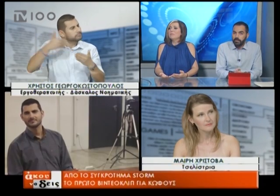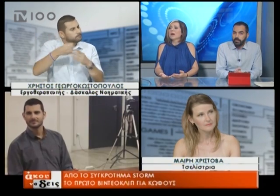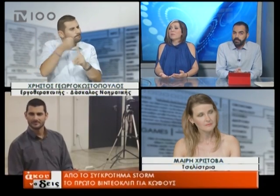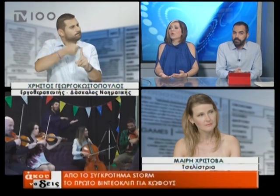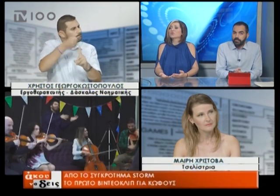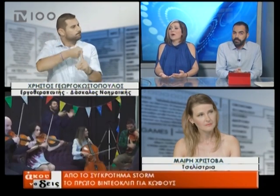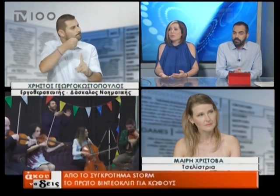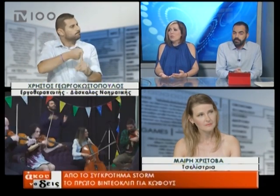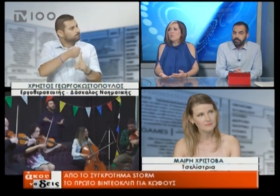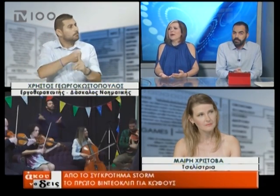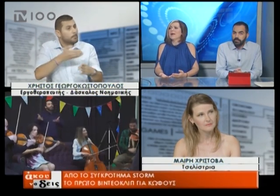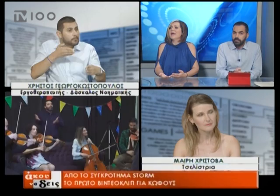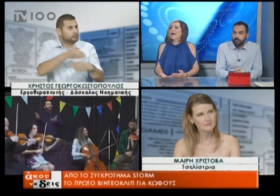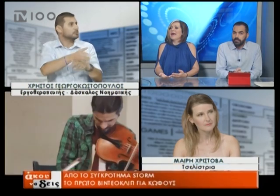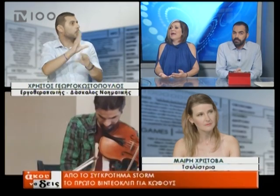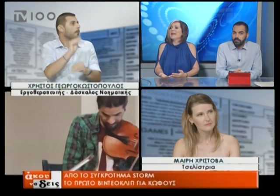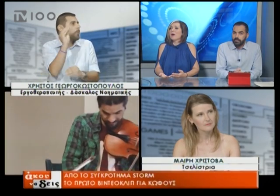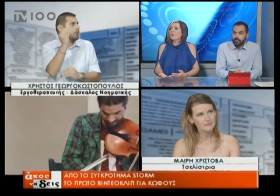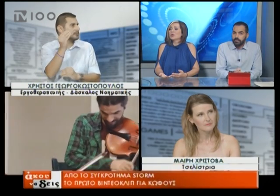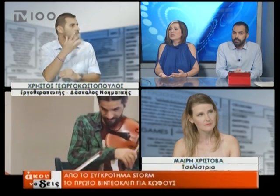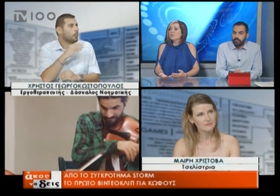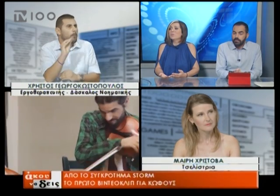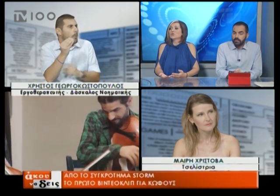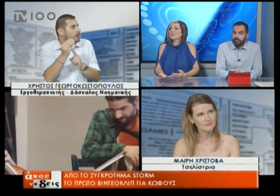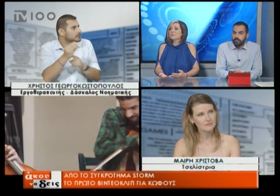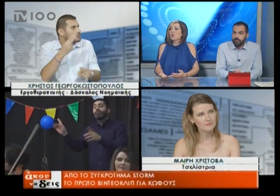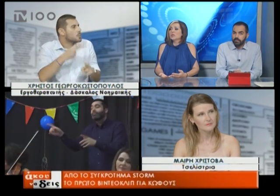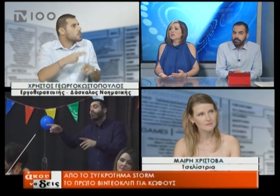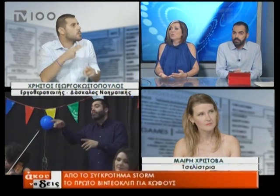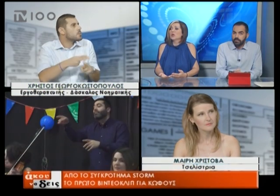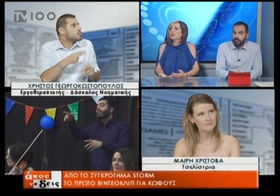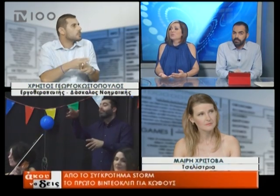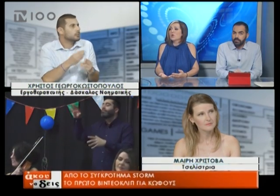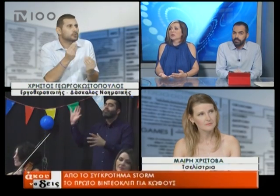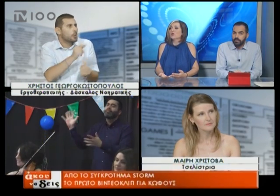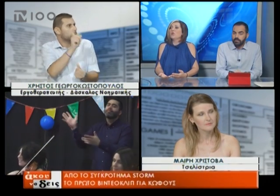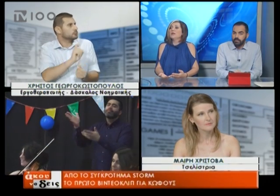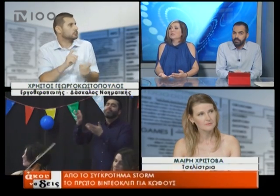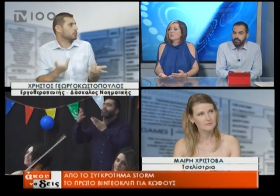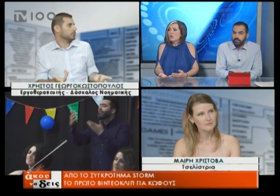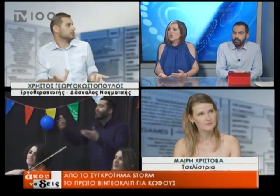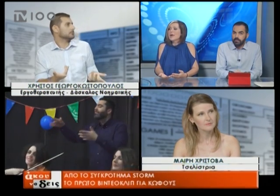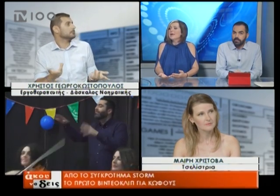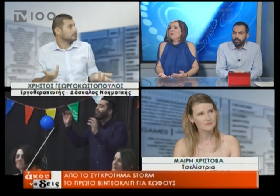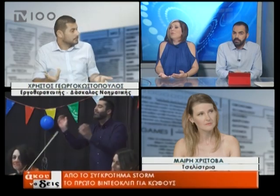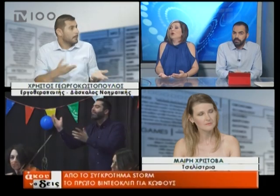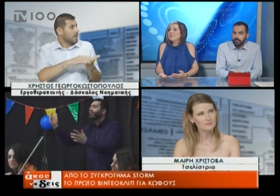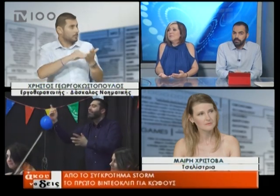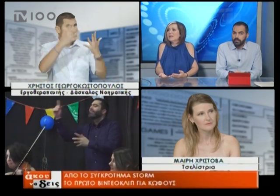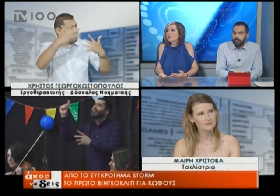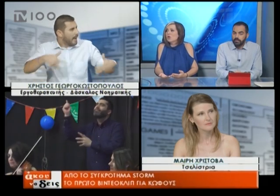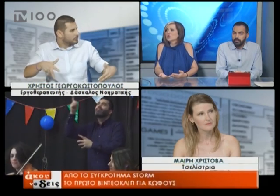κοφοί προσπαθούμε να αποκτήσουμε προσβασιμότητα στον πολιτισμό. Γιατί ο πολιτισμός είναι